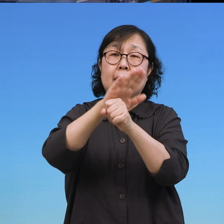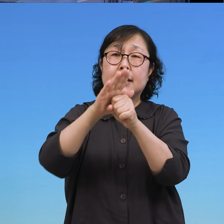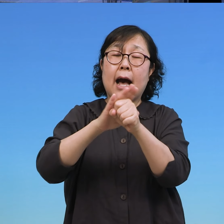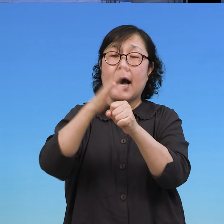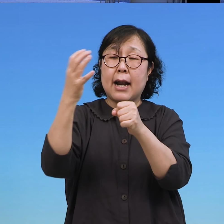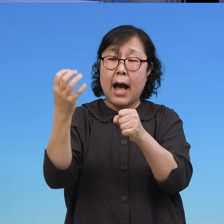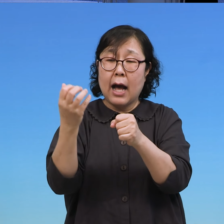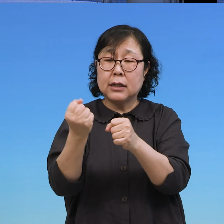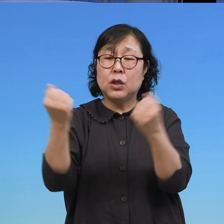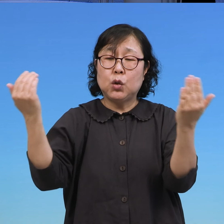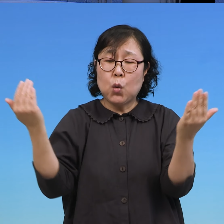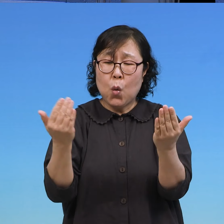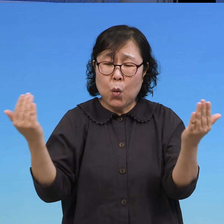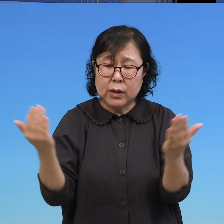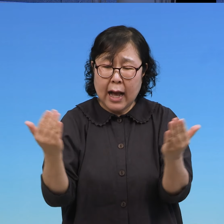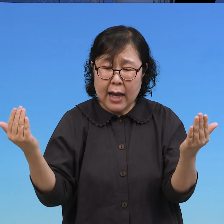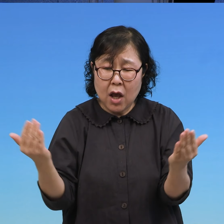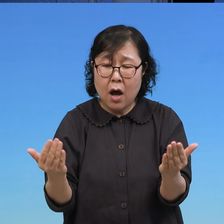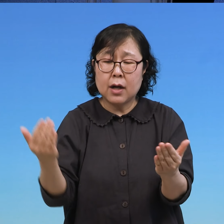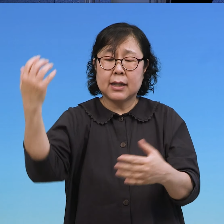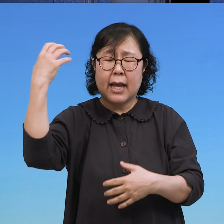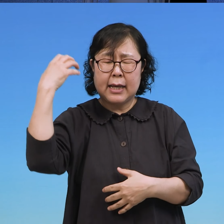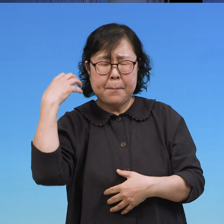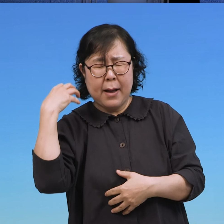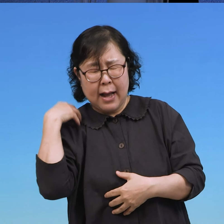사랑으로 사역하리라.